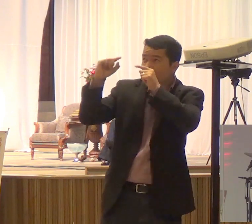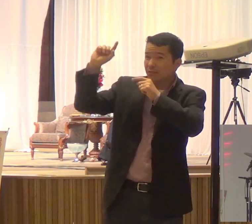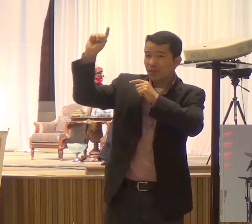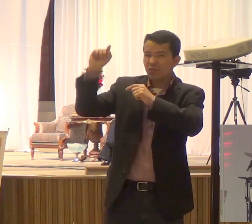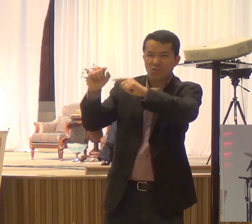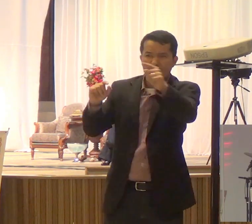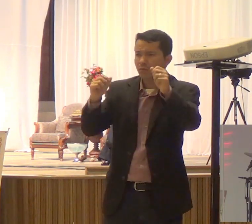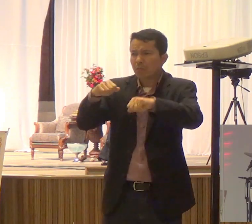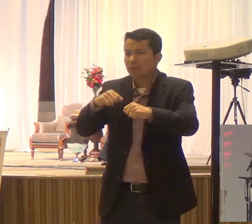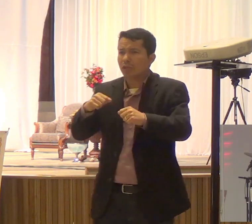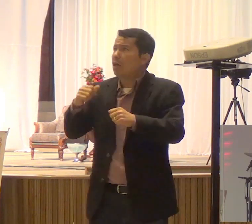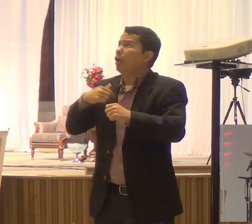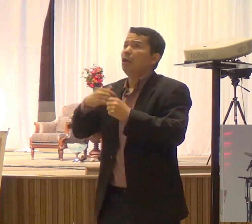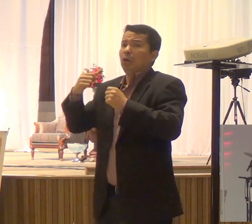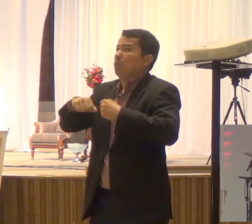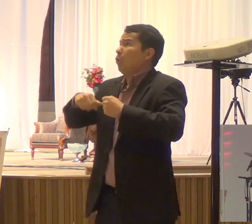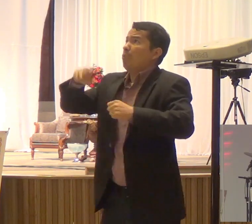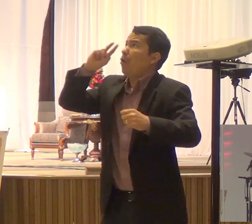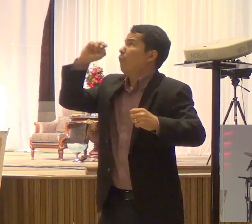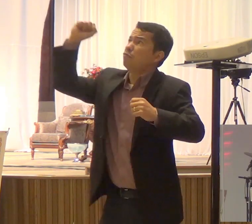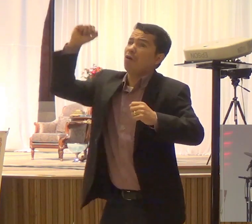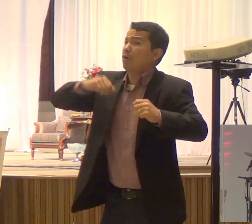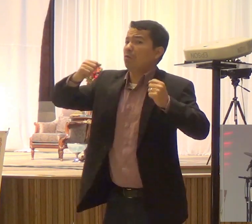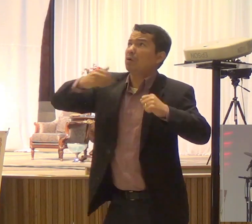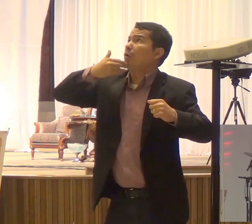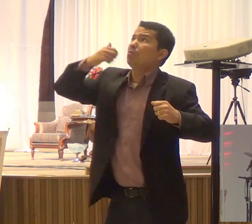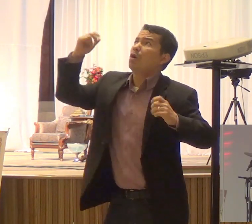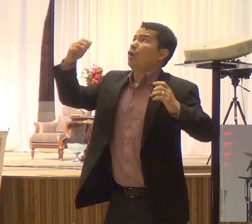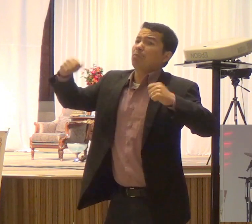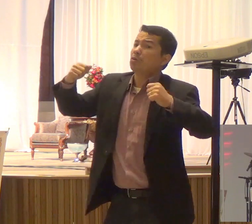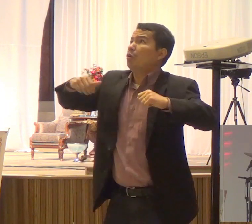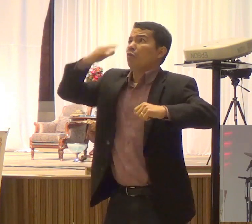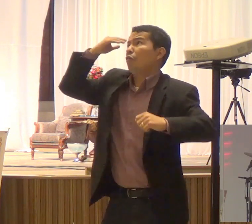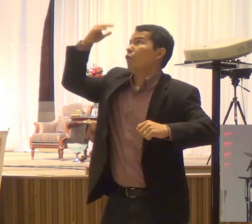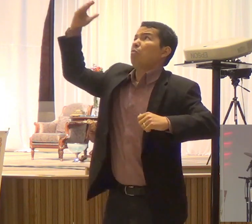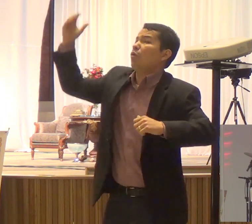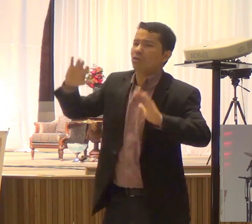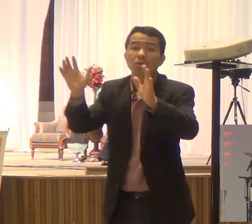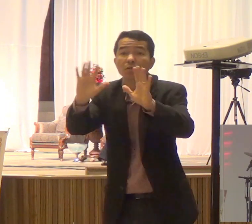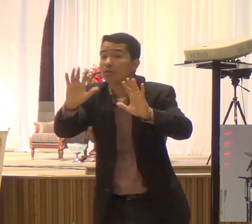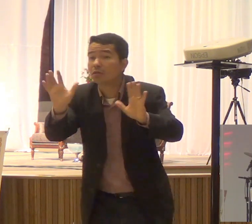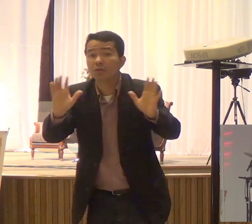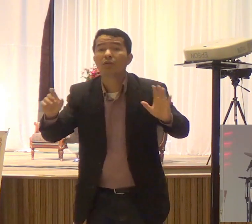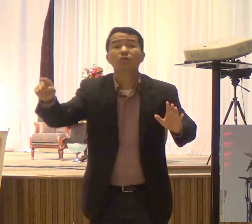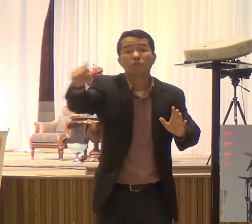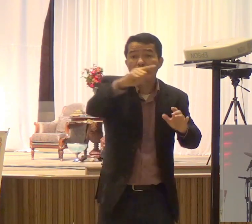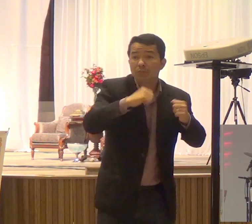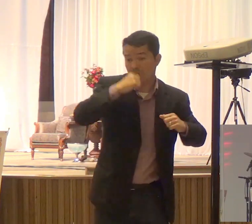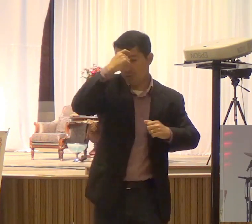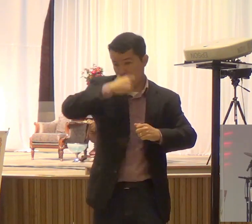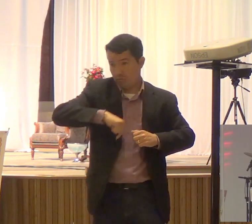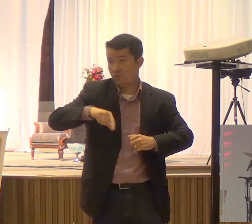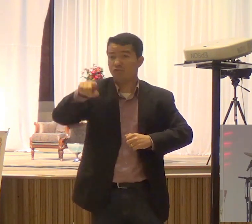Você não precisa ser mais forte, melhor do que ninguém, você só precisa ser você, do jeito que Deus te